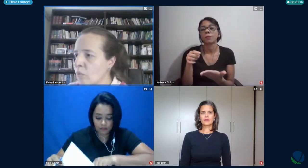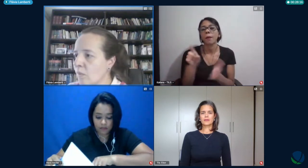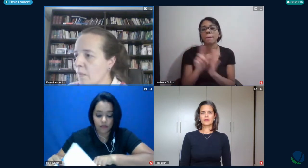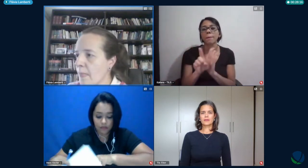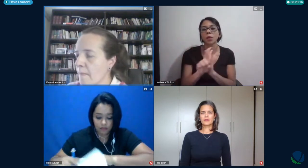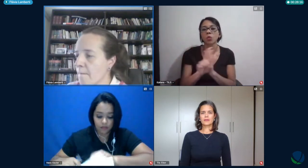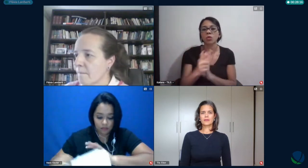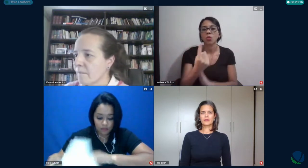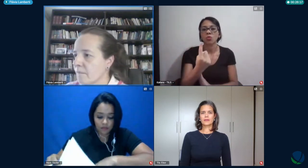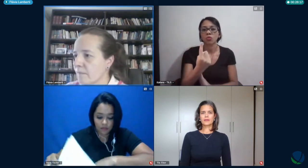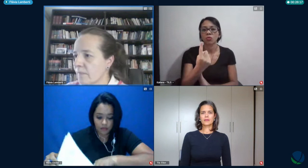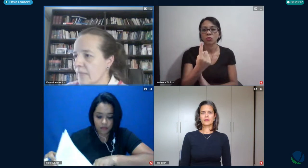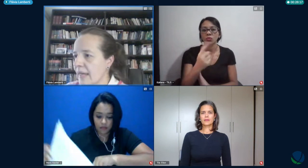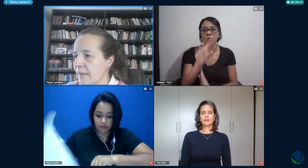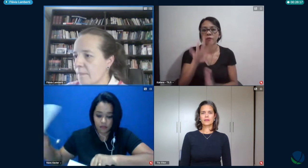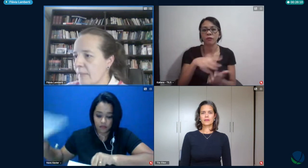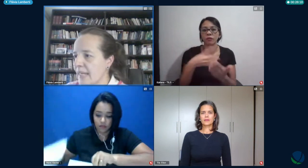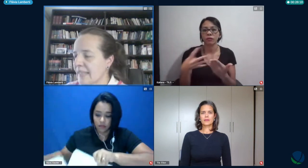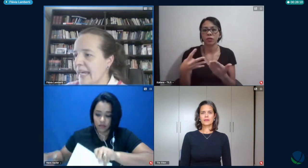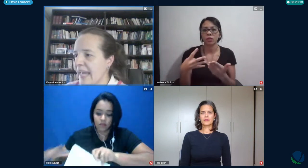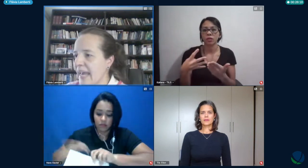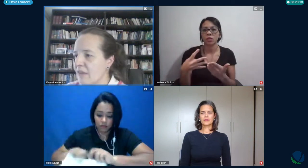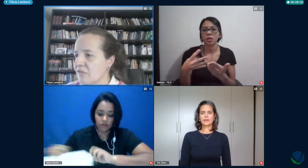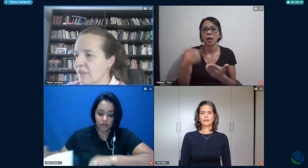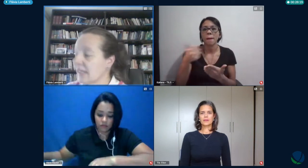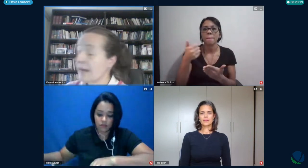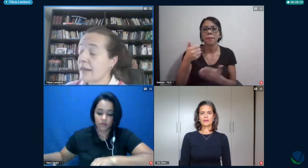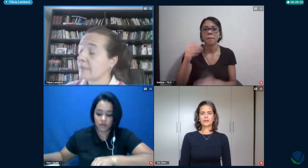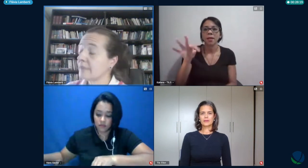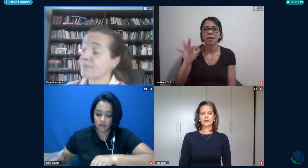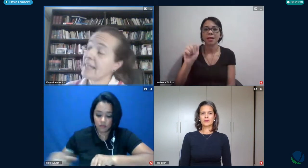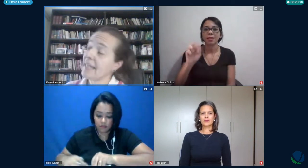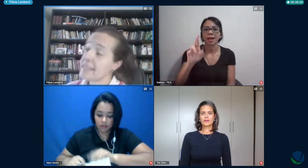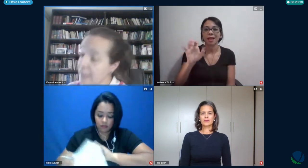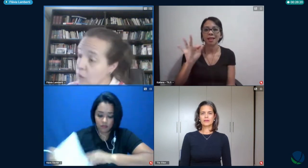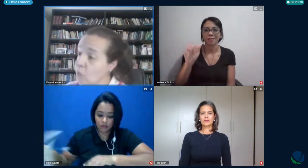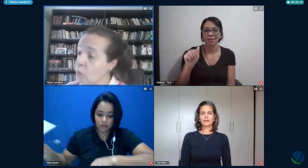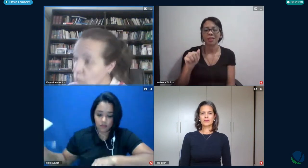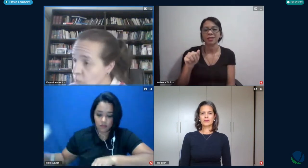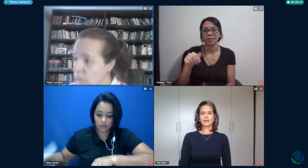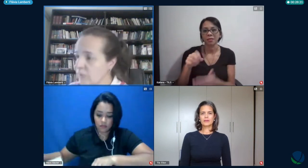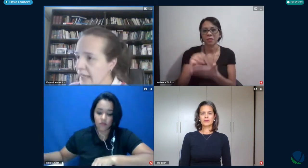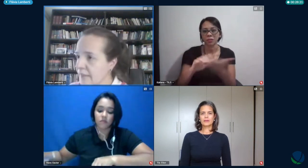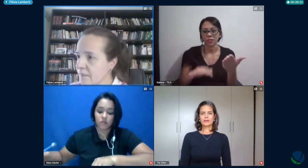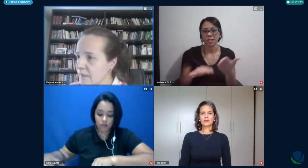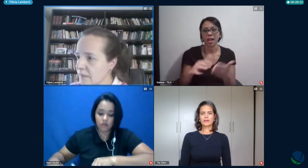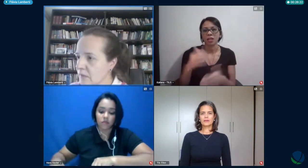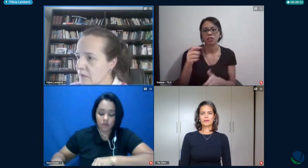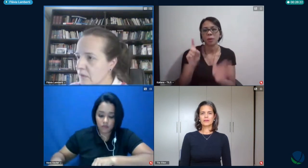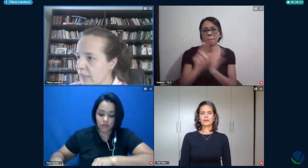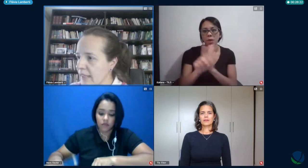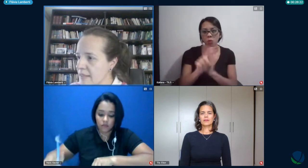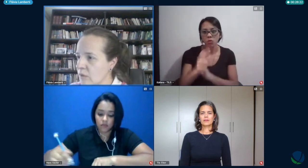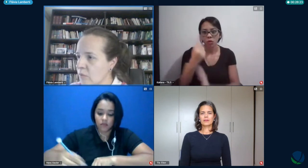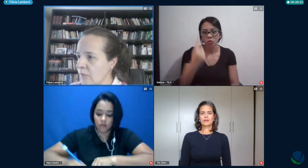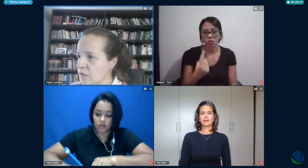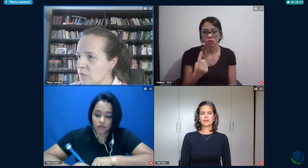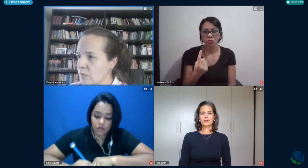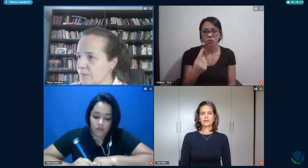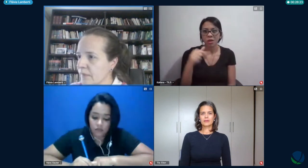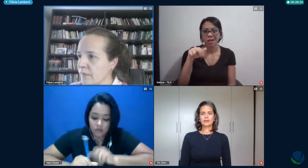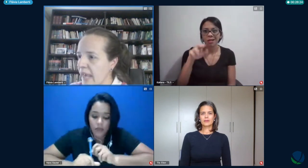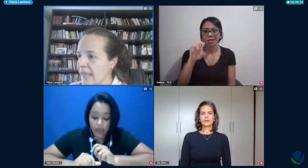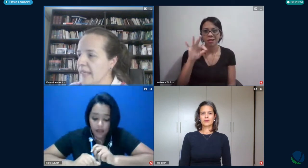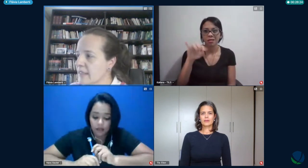1, da primeira tarefa, da questão 1, né? Ou é questão 1